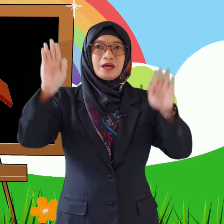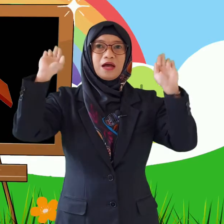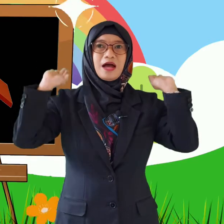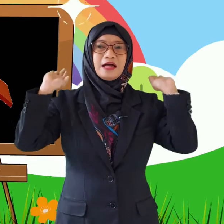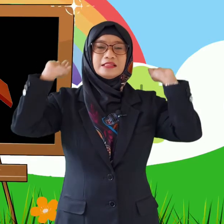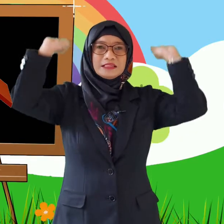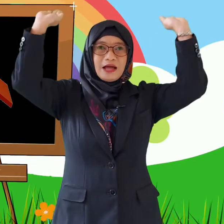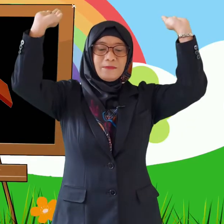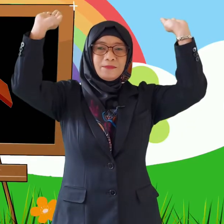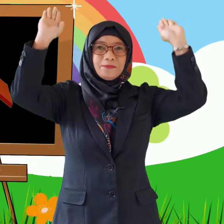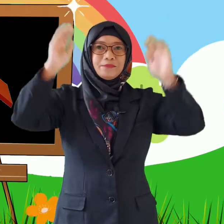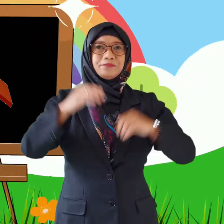Atap.